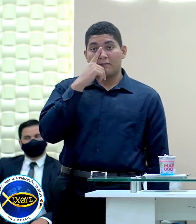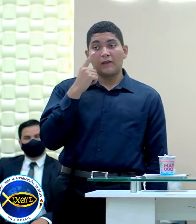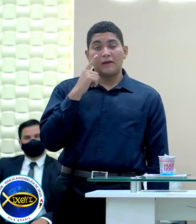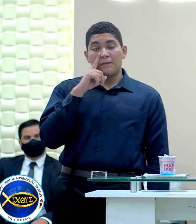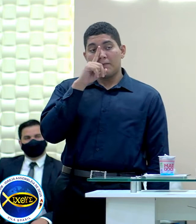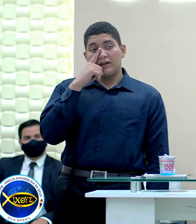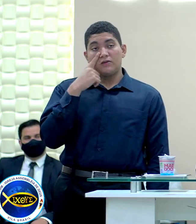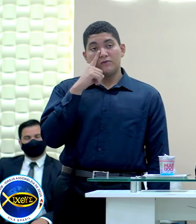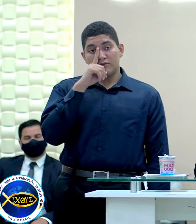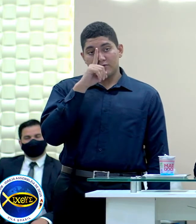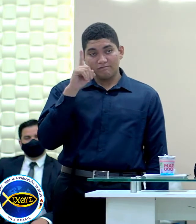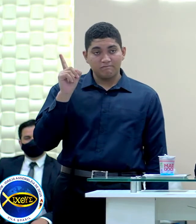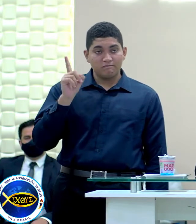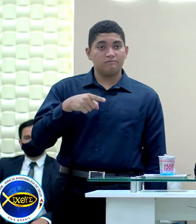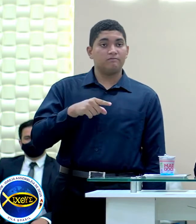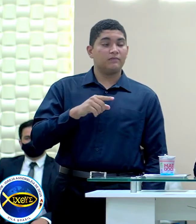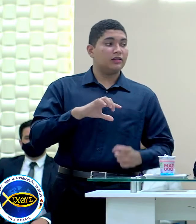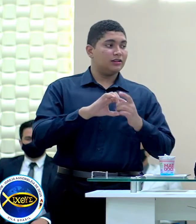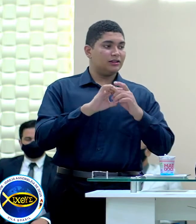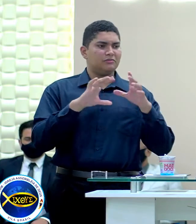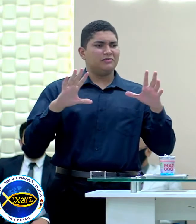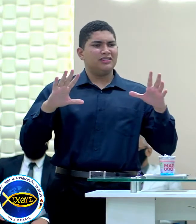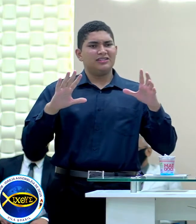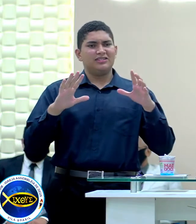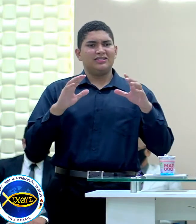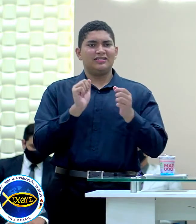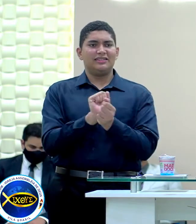perigoso. Não deixe solto.